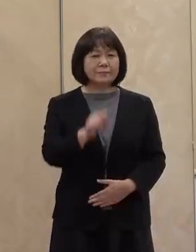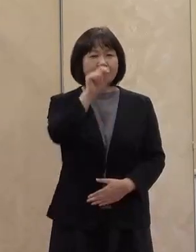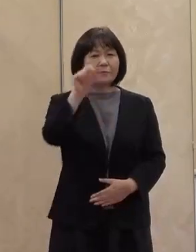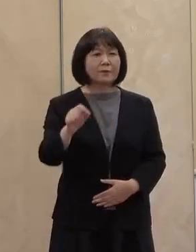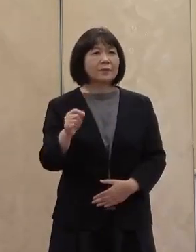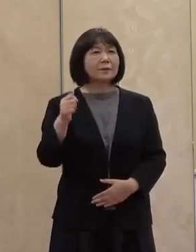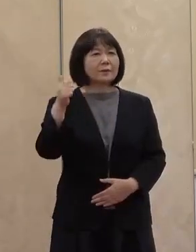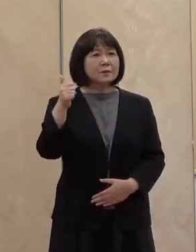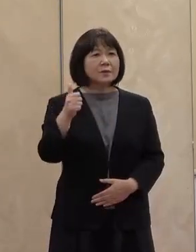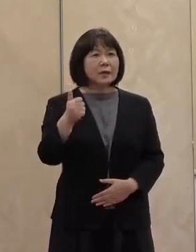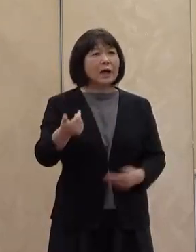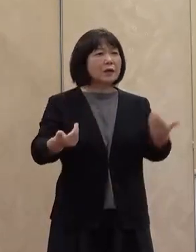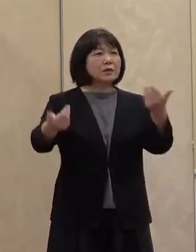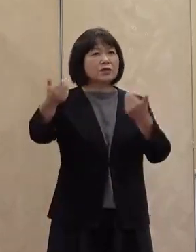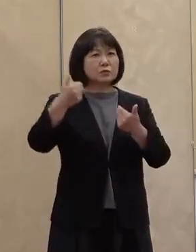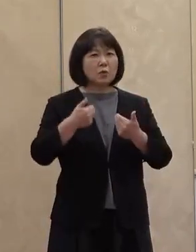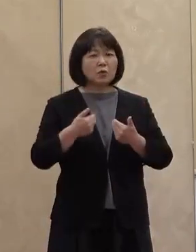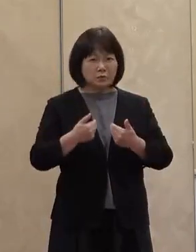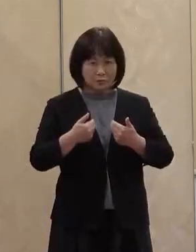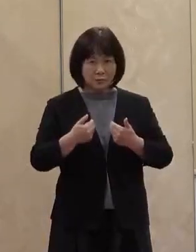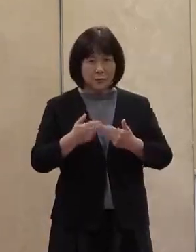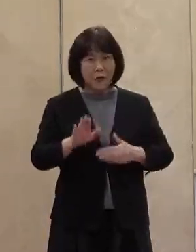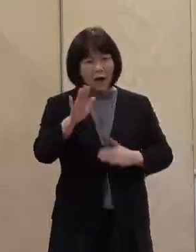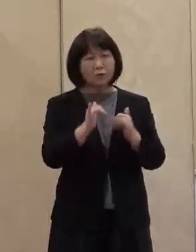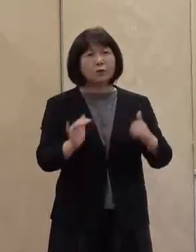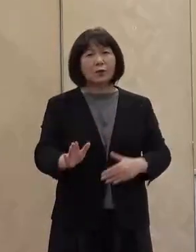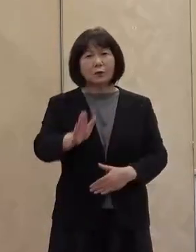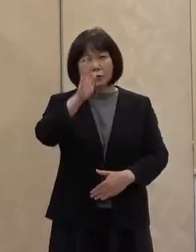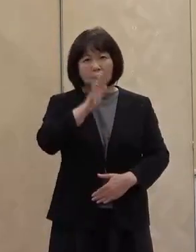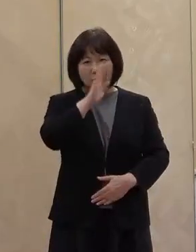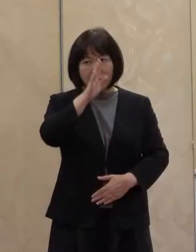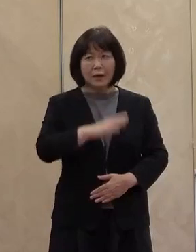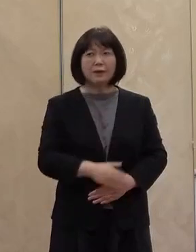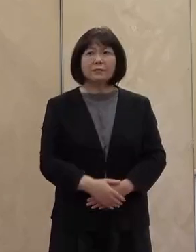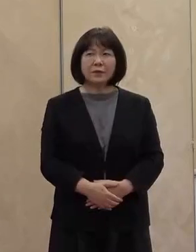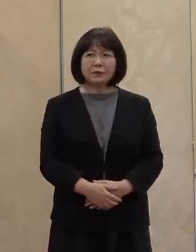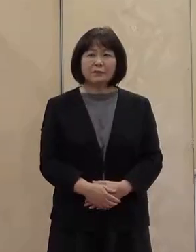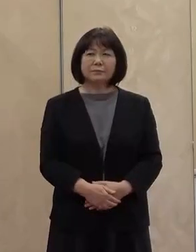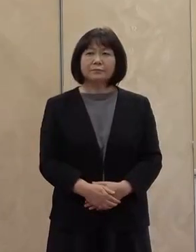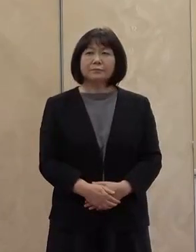それではご質問をお受けいたします。ご質問の方は挙手をお願いします。